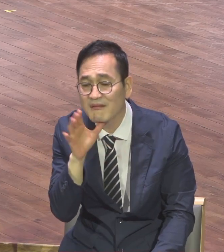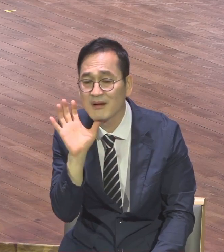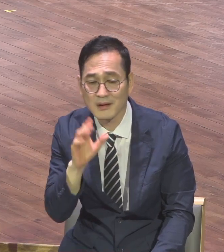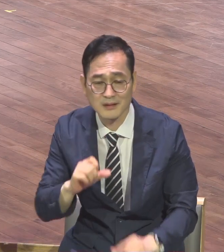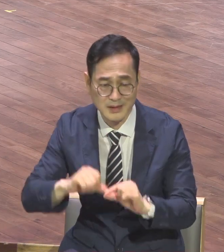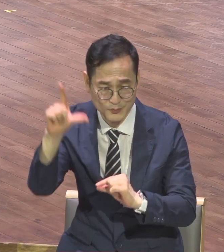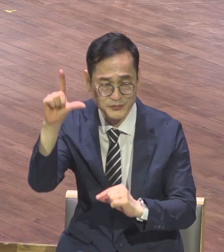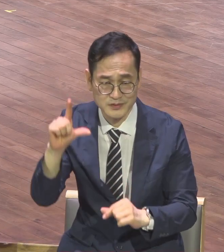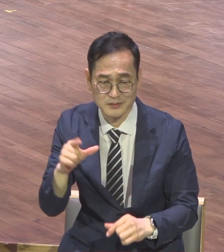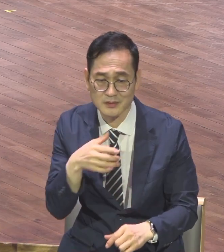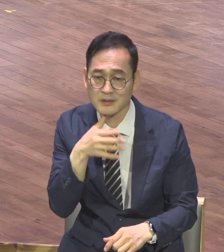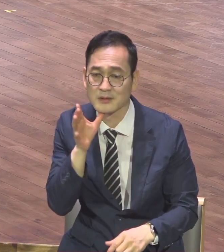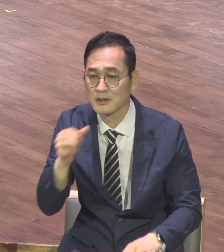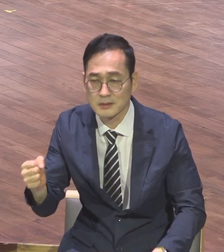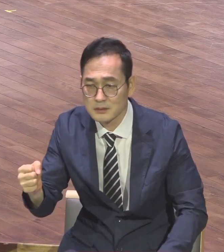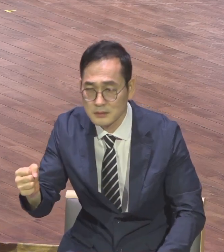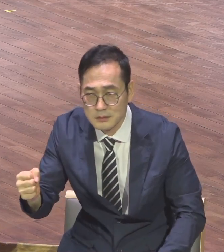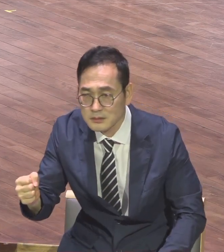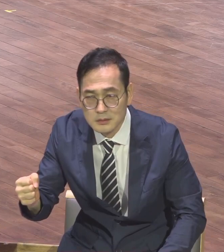그 어마어마한 교회 앞에